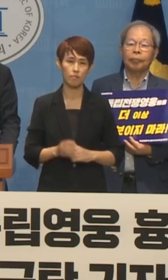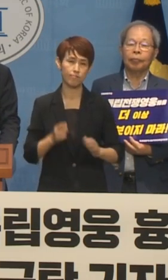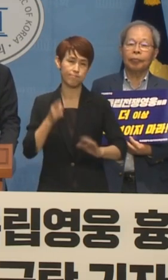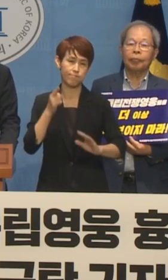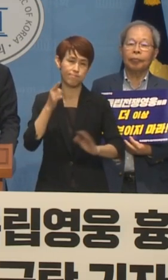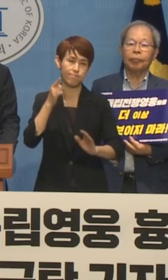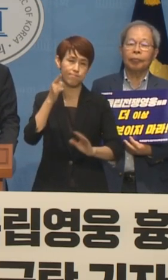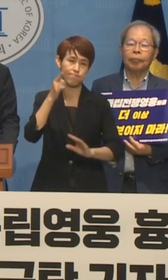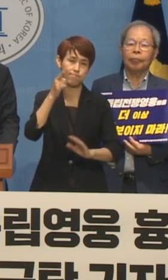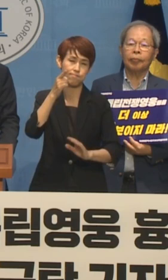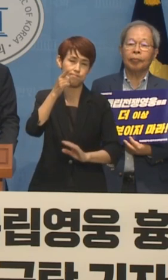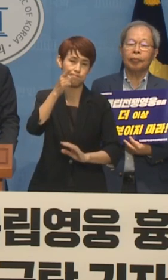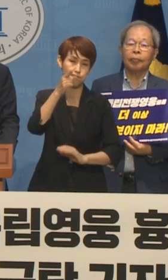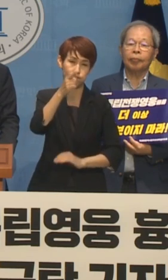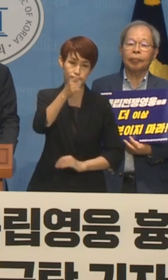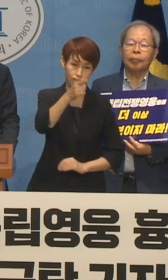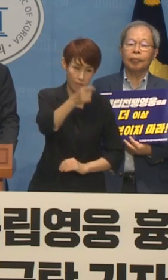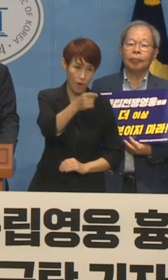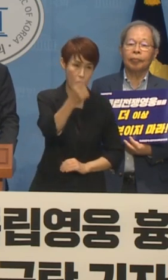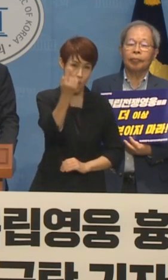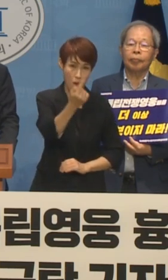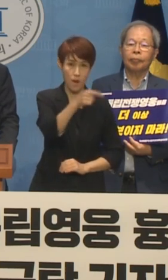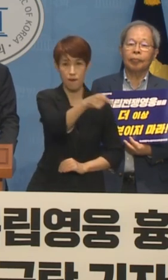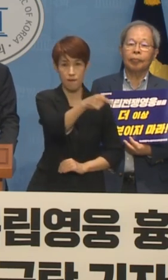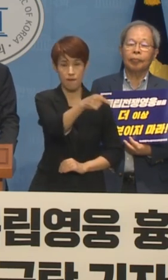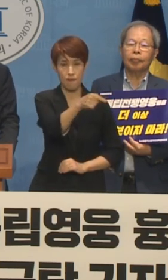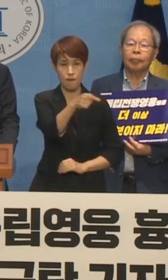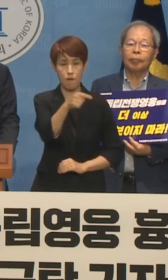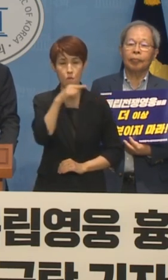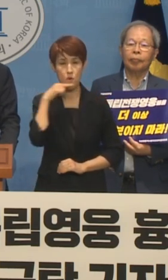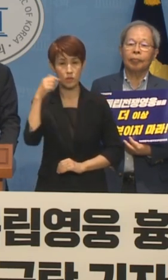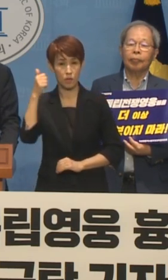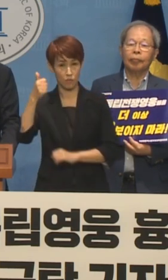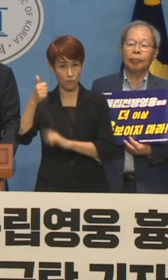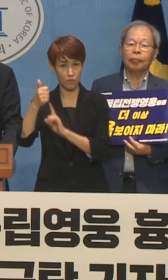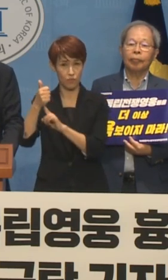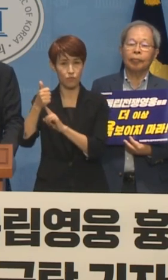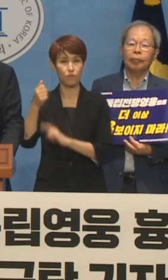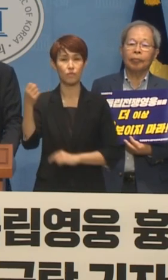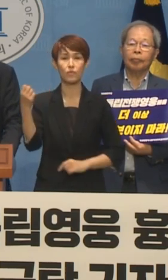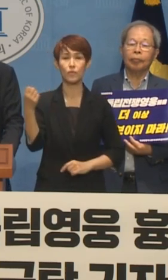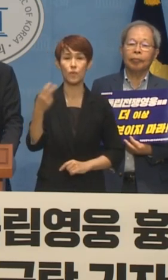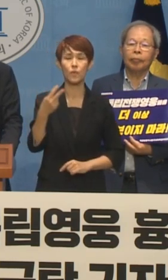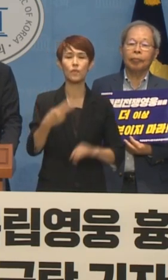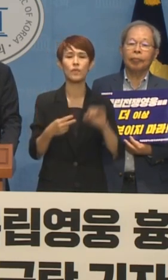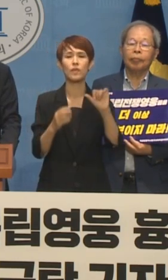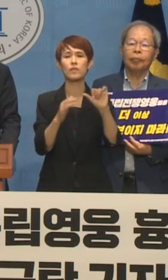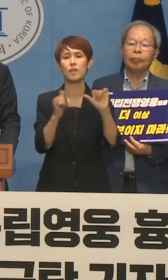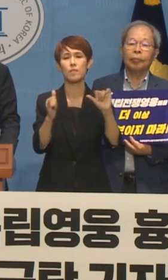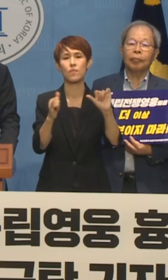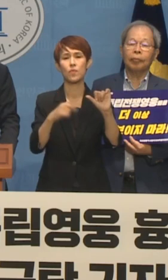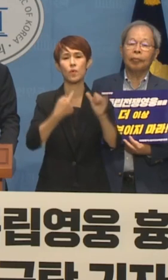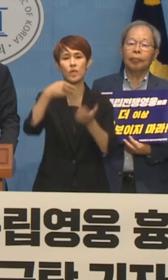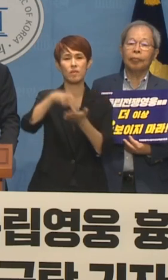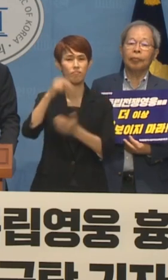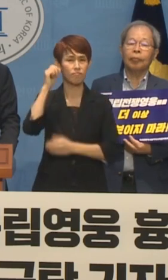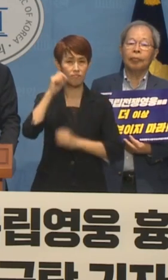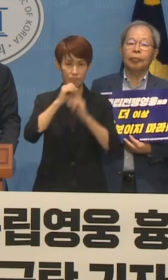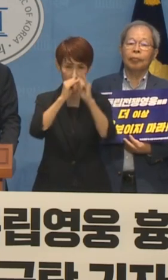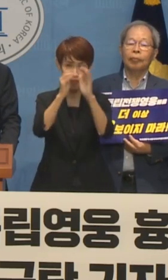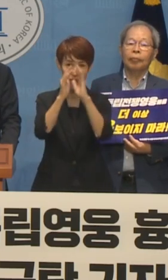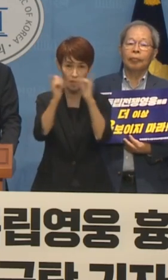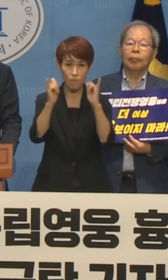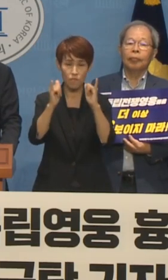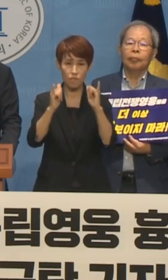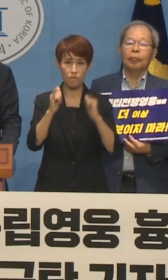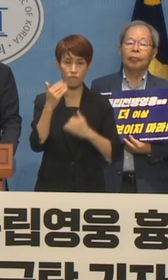당도할 것이라고 생각합니다. 거듭 얘기합니다. 홍범도 장군을 비롯한 5 독립 영웅들의 흉상을 파내는